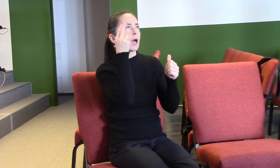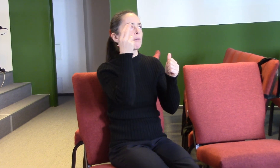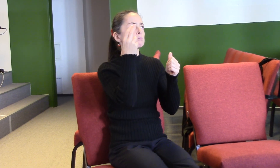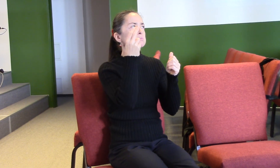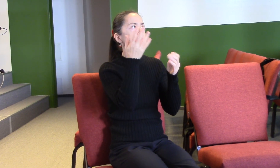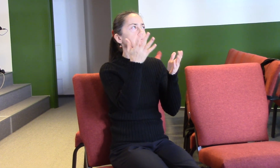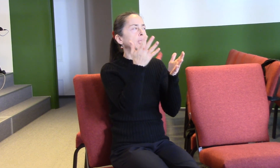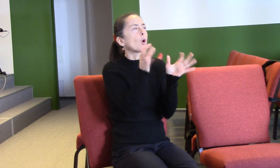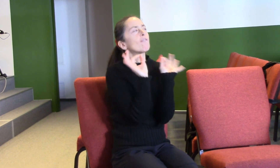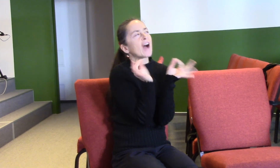A